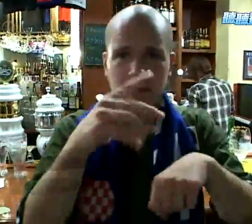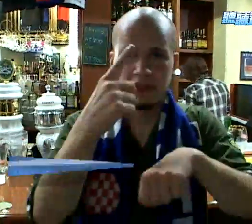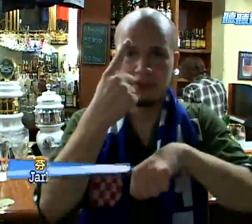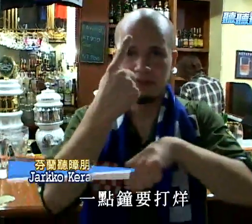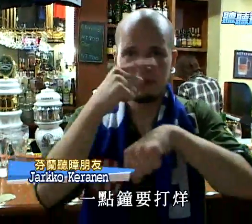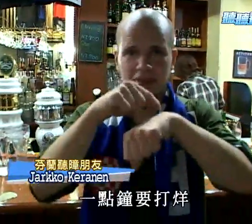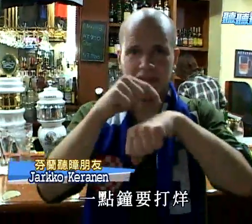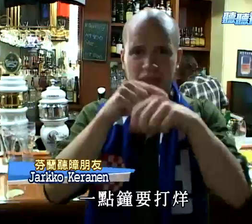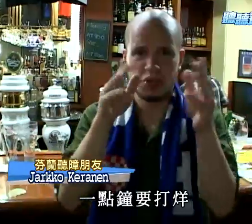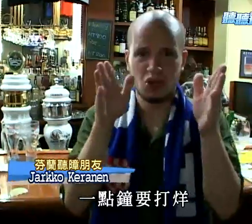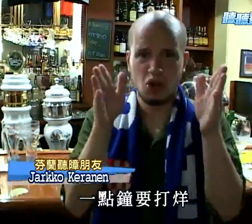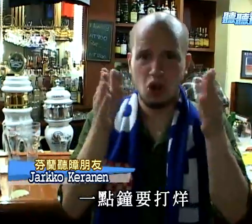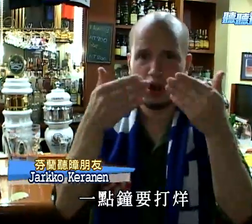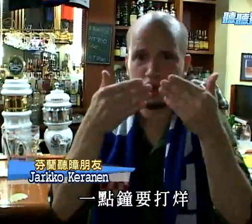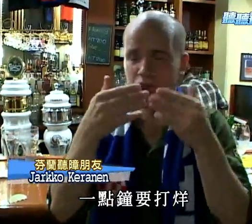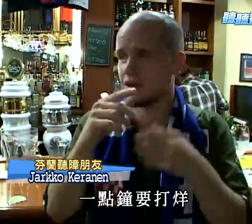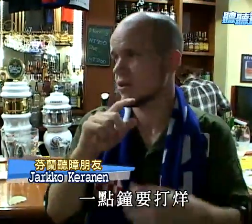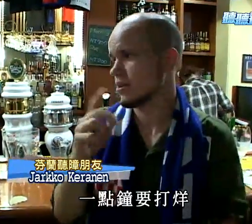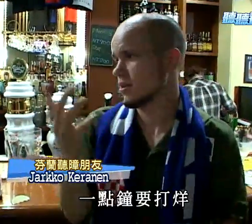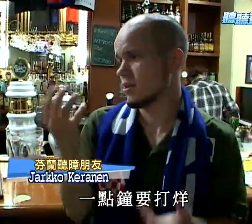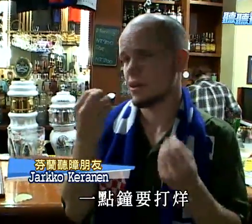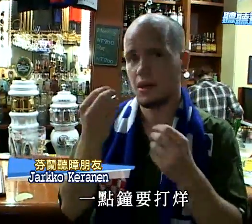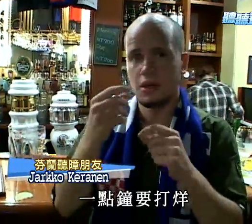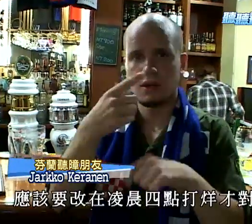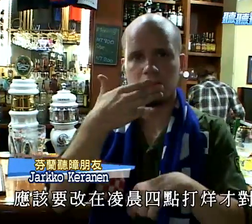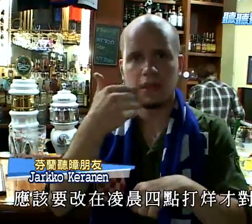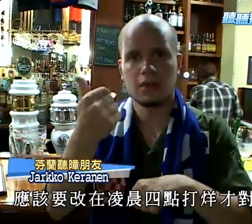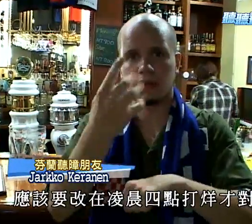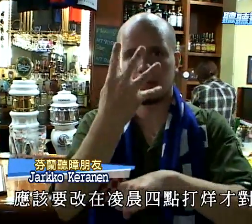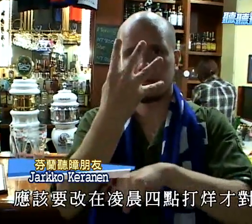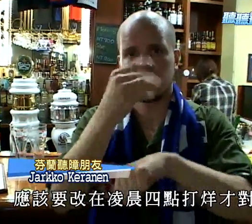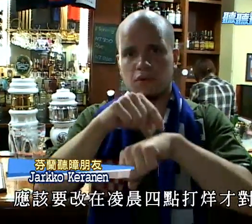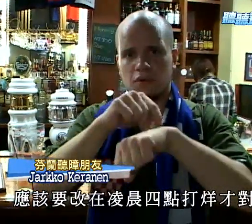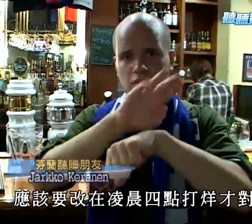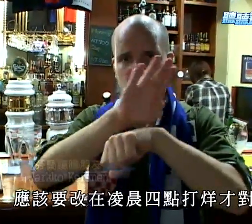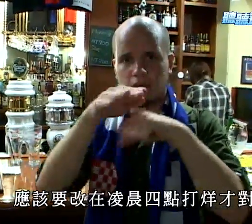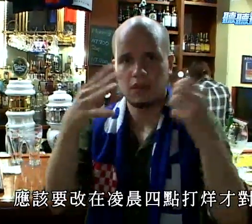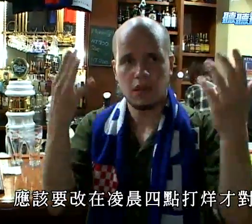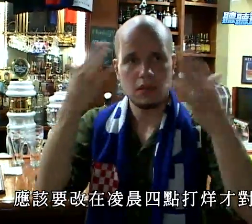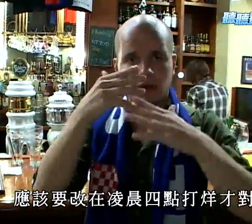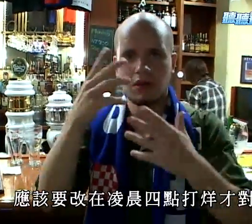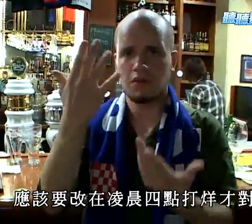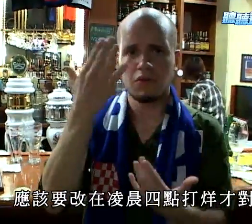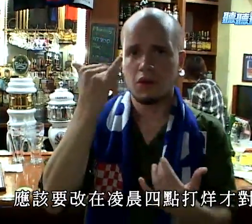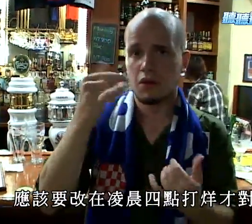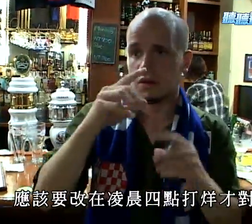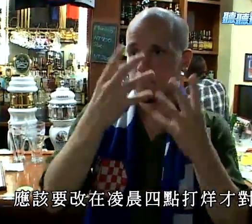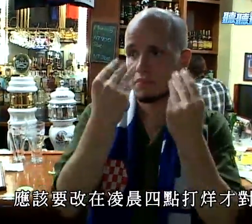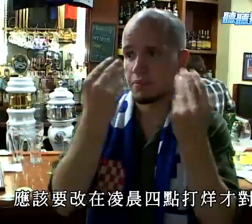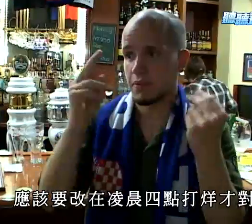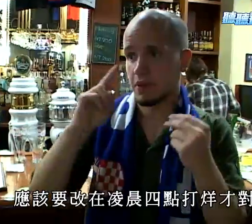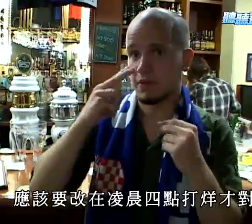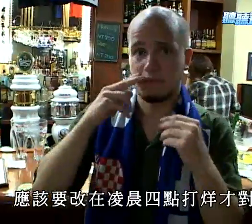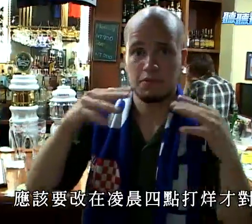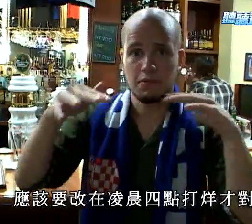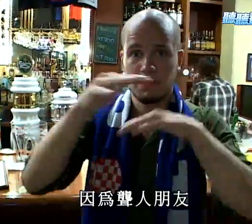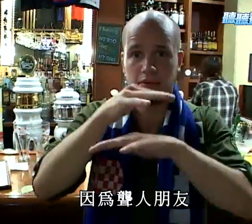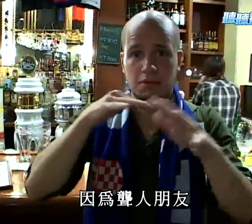一点钟要打烊，应该要改在凌晨四点打烊才对啊，因为聋